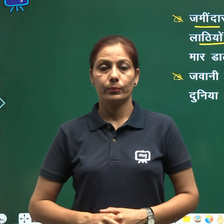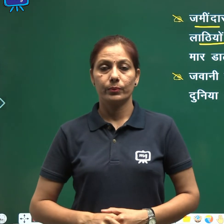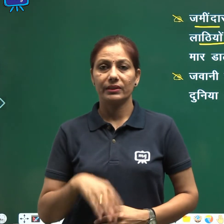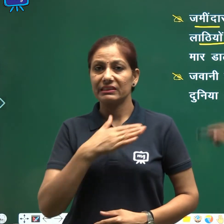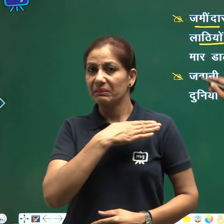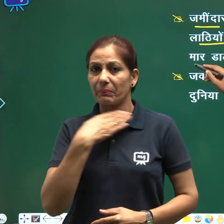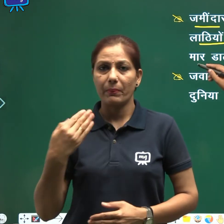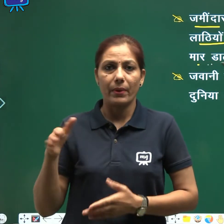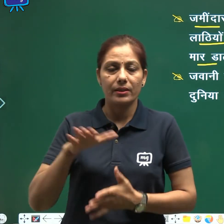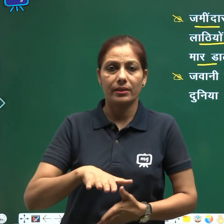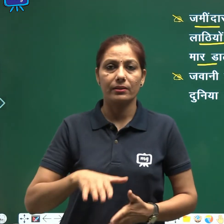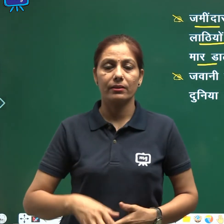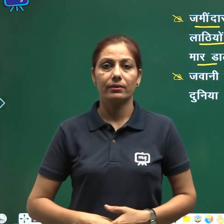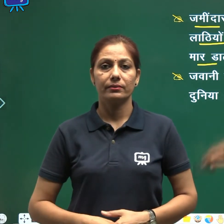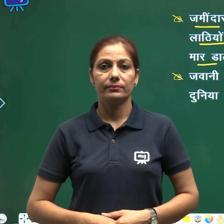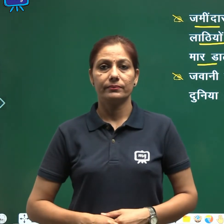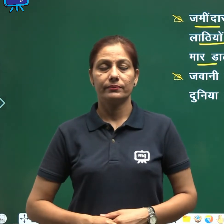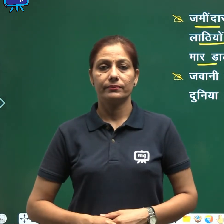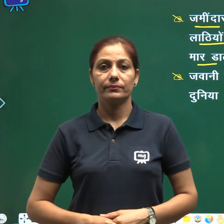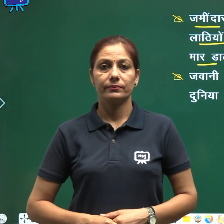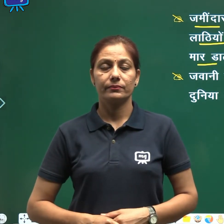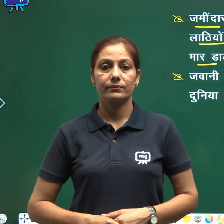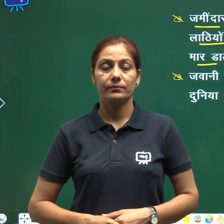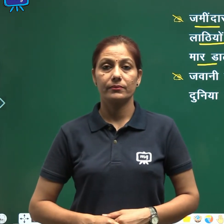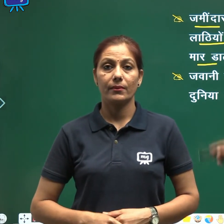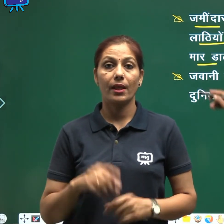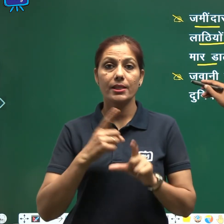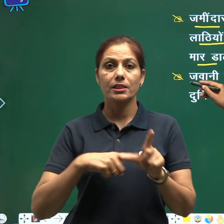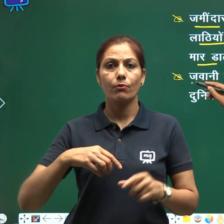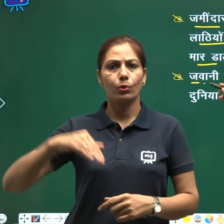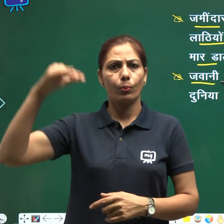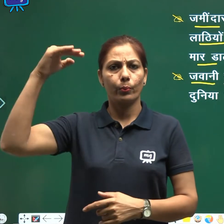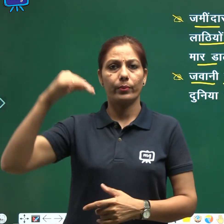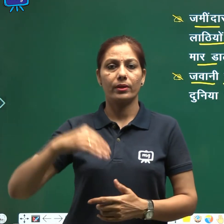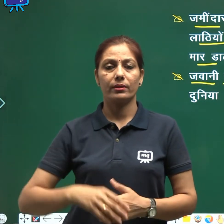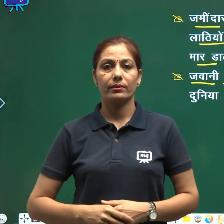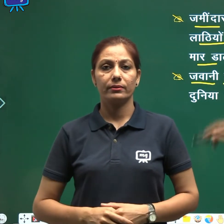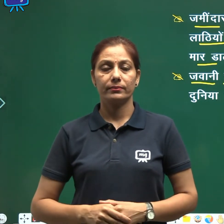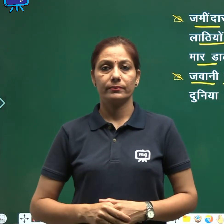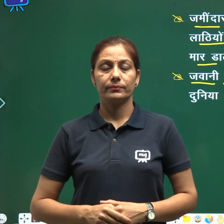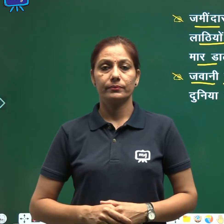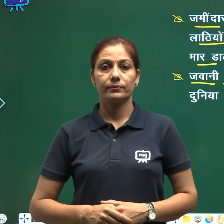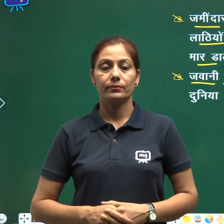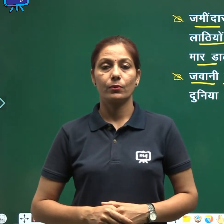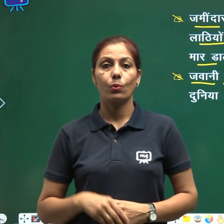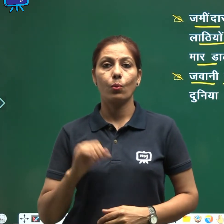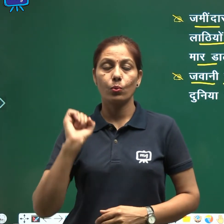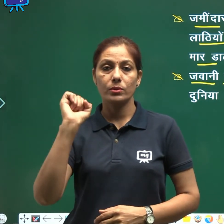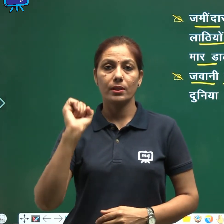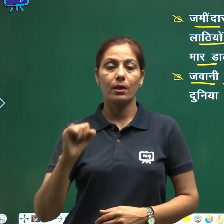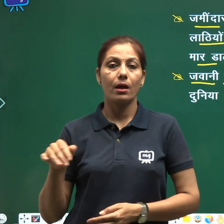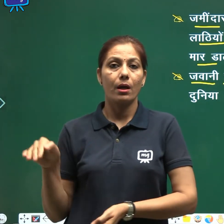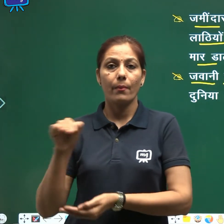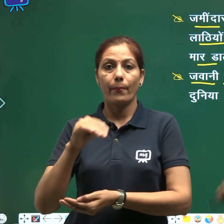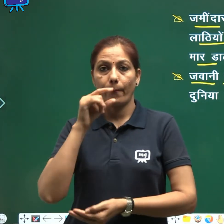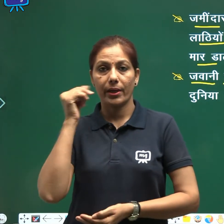मार डाला था। जवानी में ही उसका बेटा